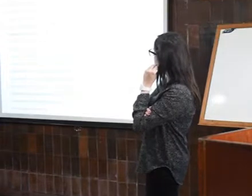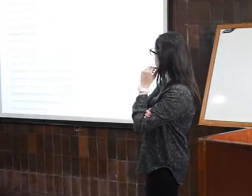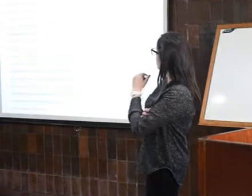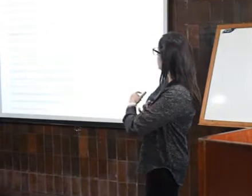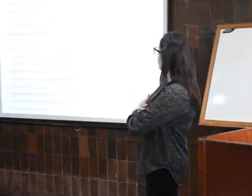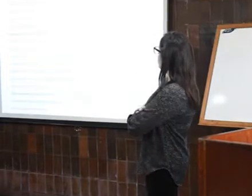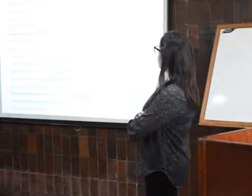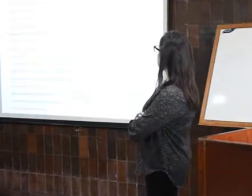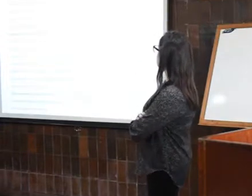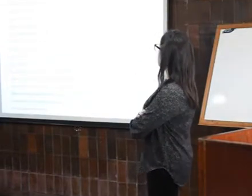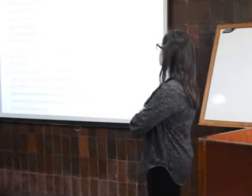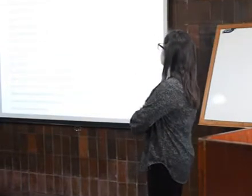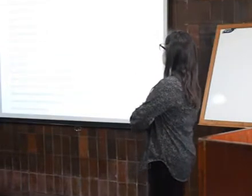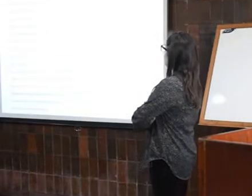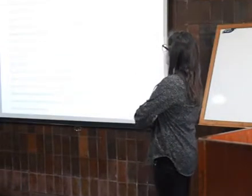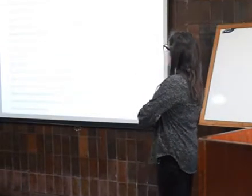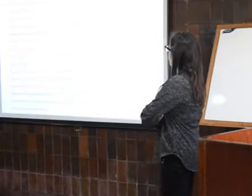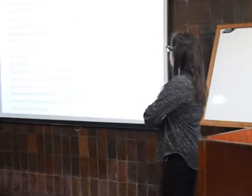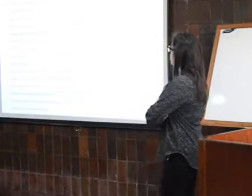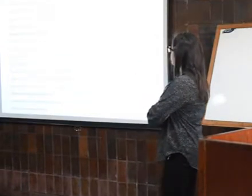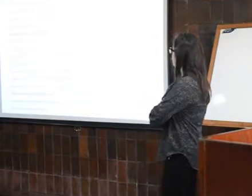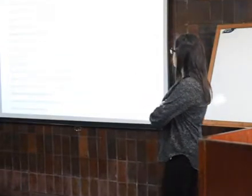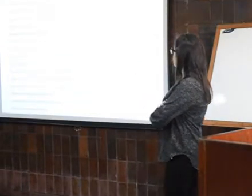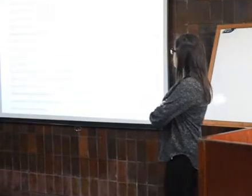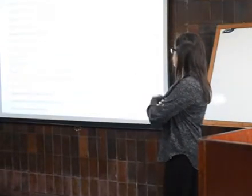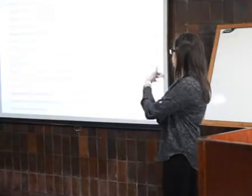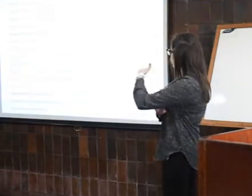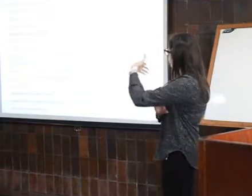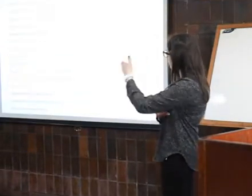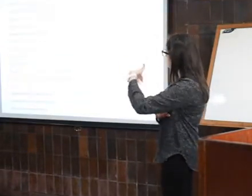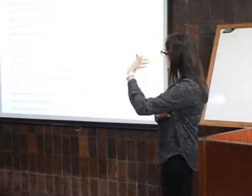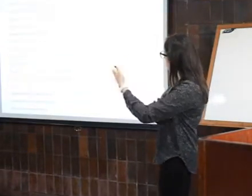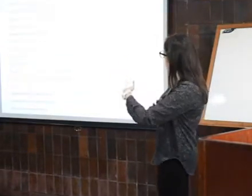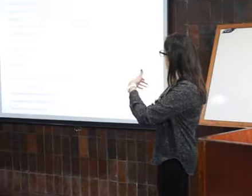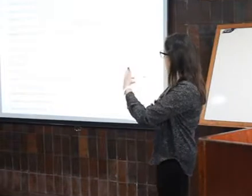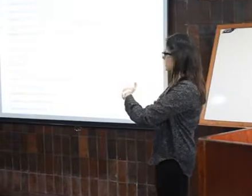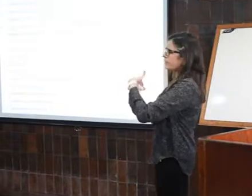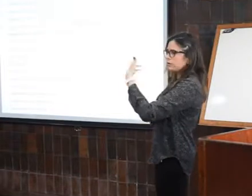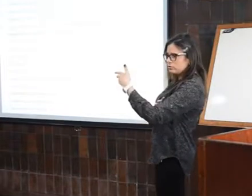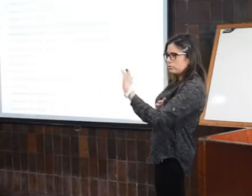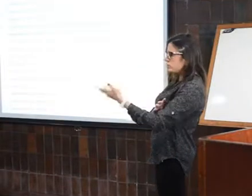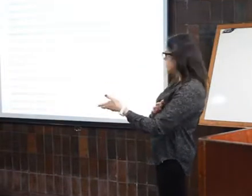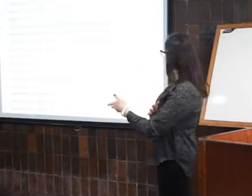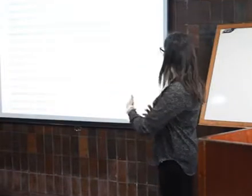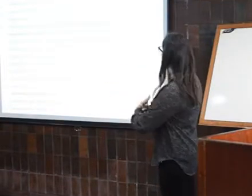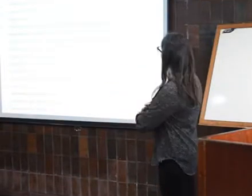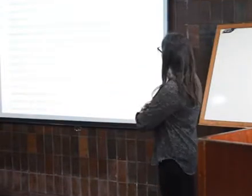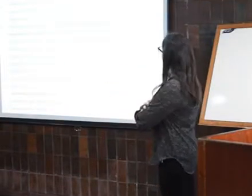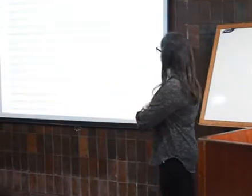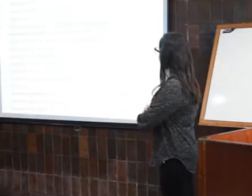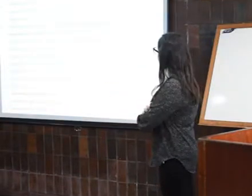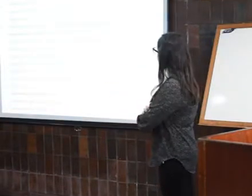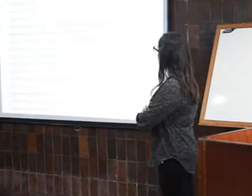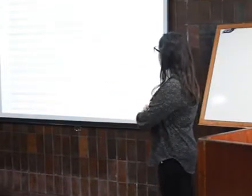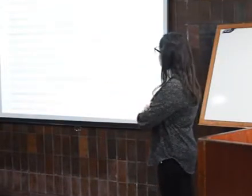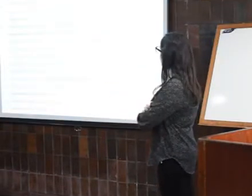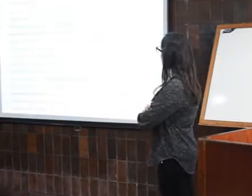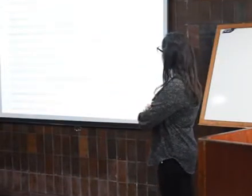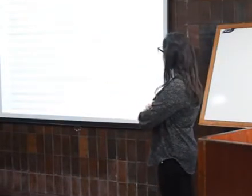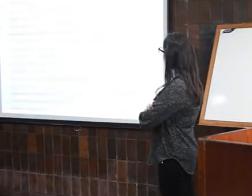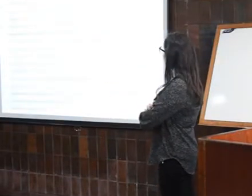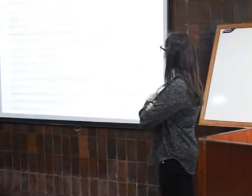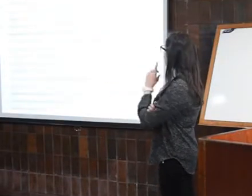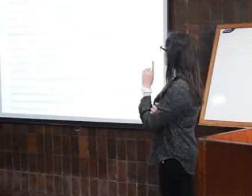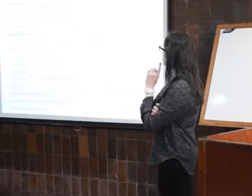la unidad de información financiera adictos acciones que a continuación con el